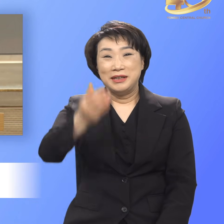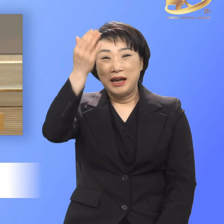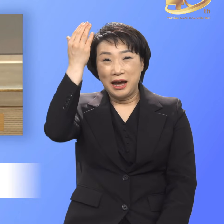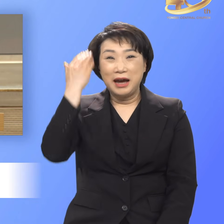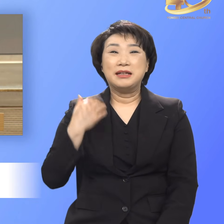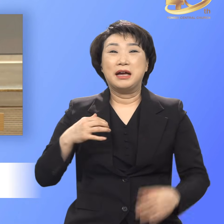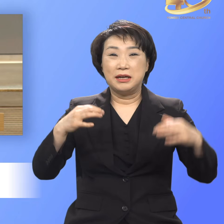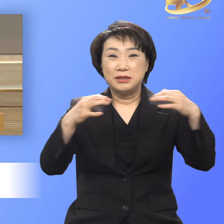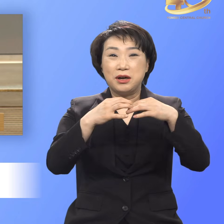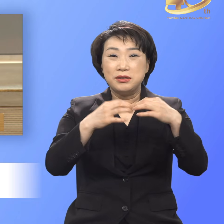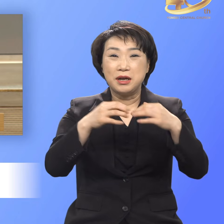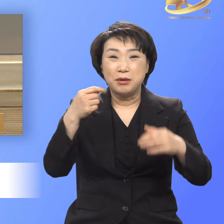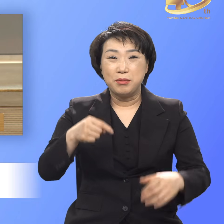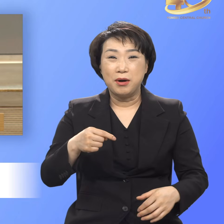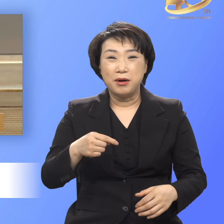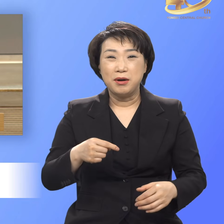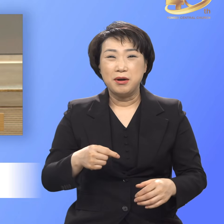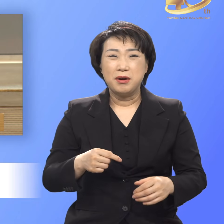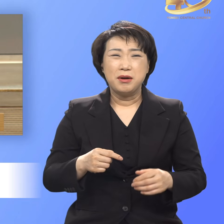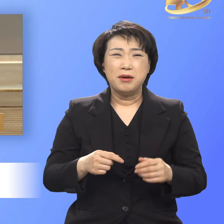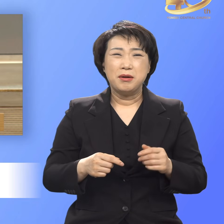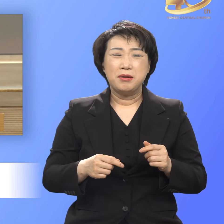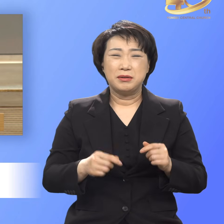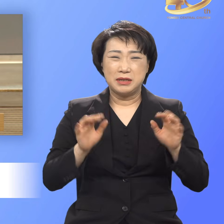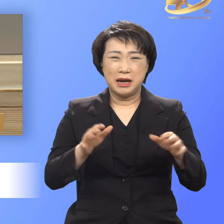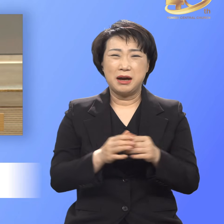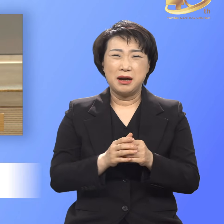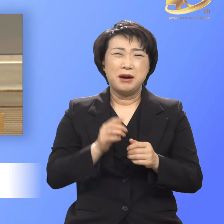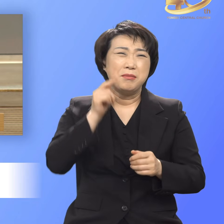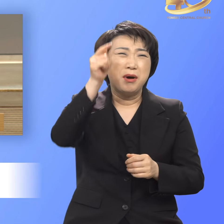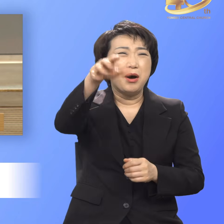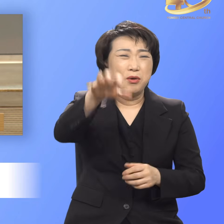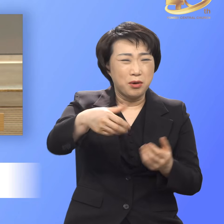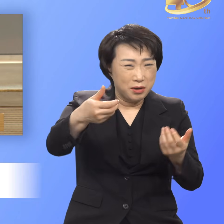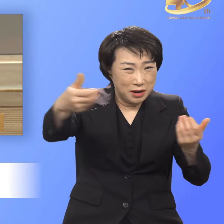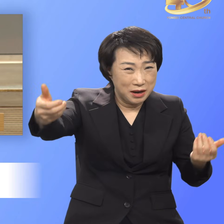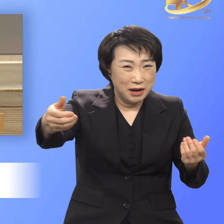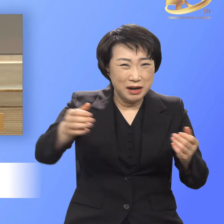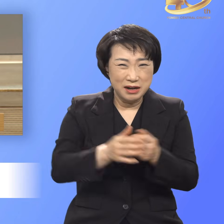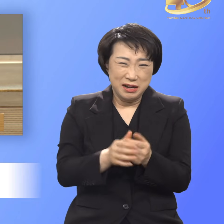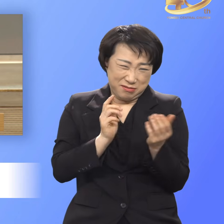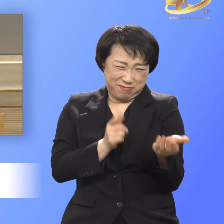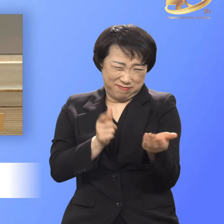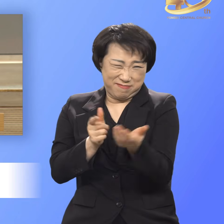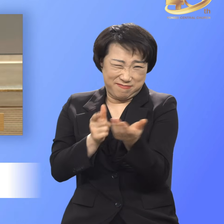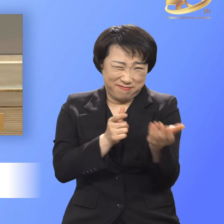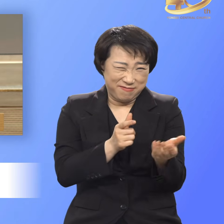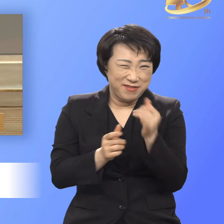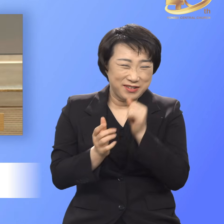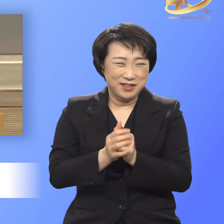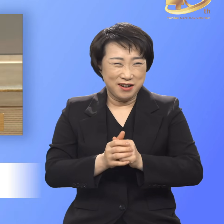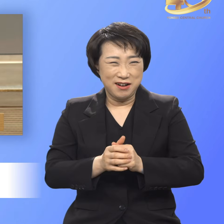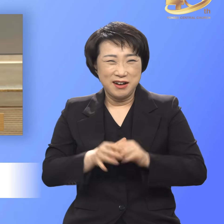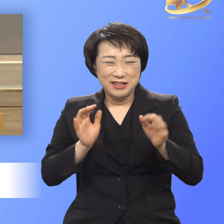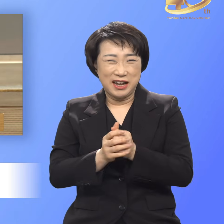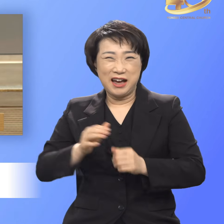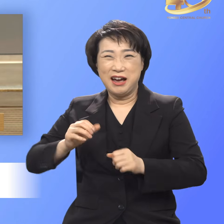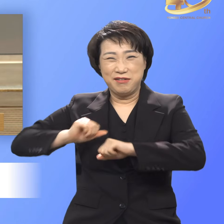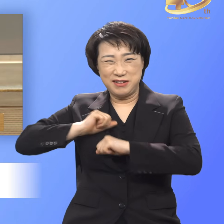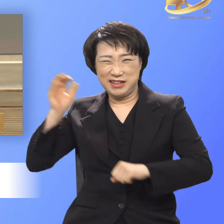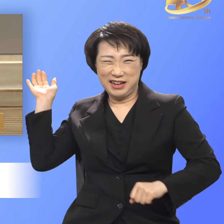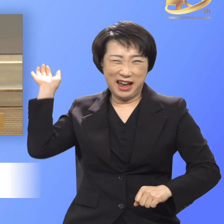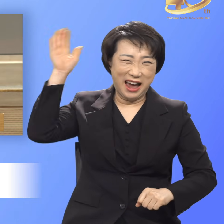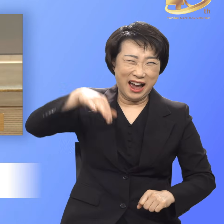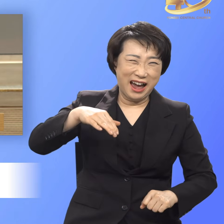옛날에는 전쟁이 멀리서 총을 쏘고 뭐 그냥 쳐들어가고 군대가 와 하고 막